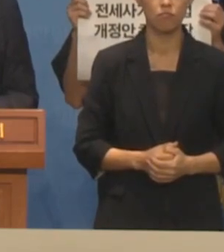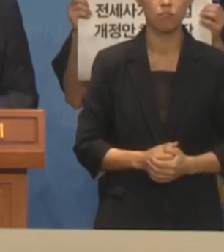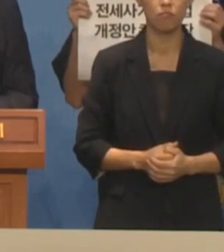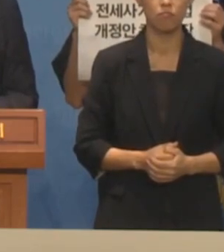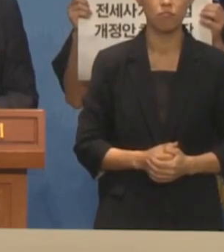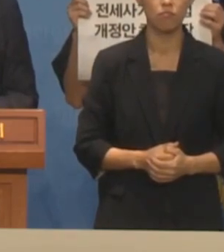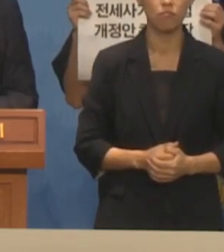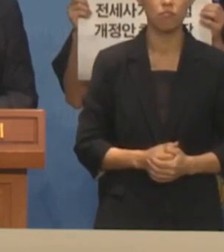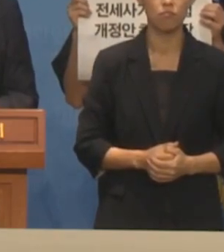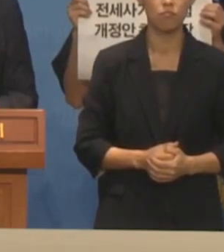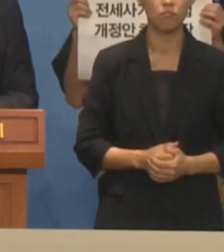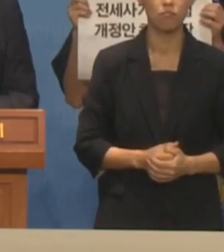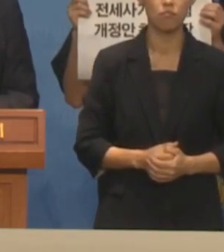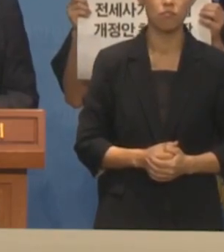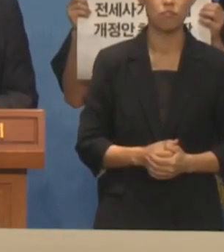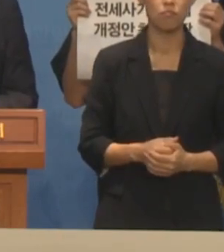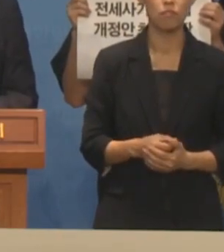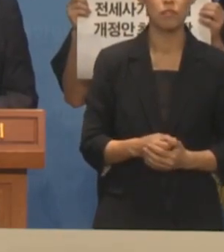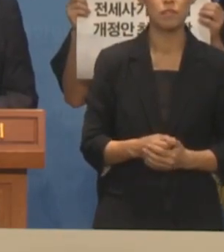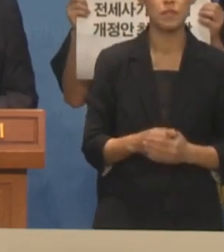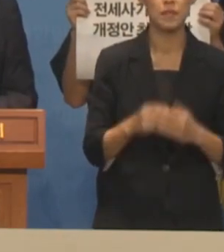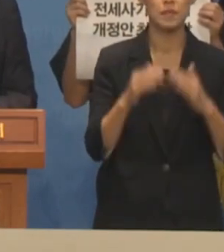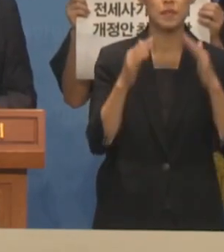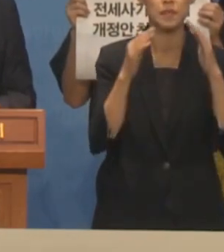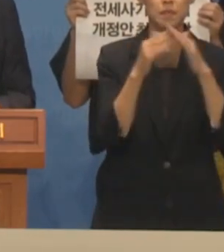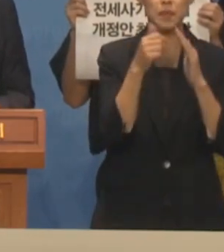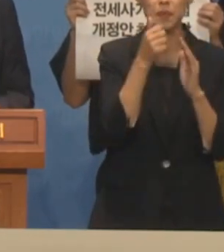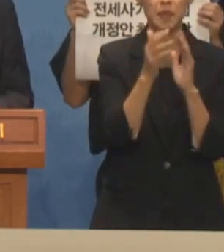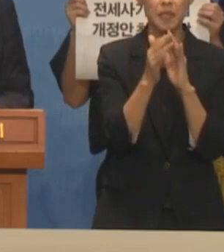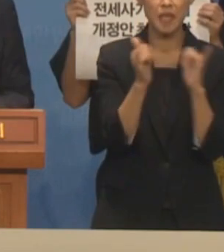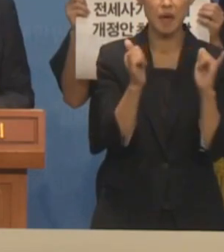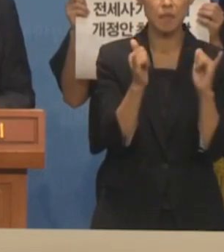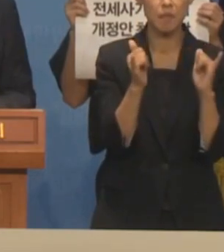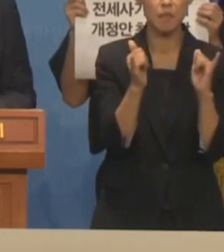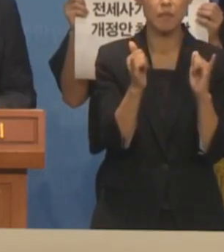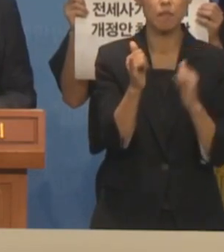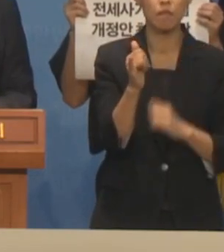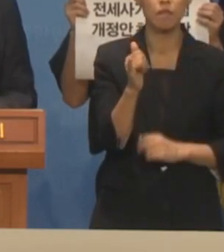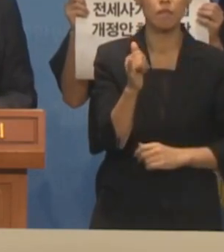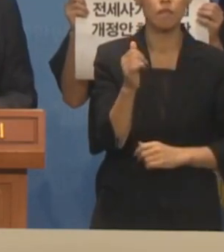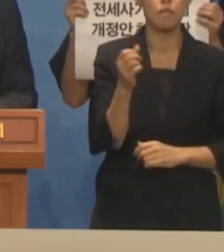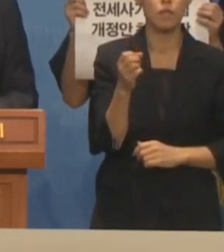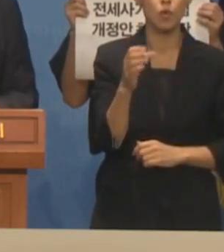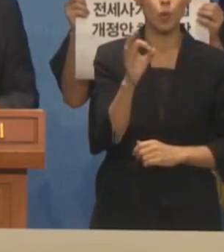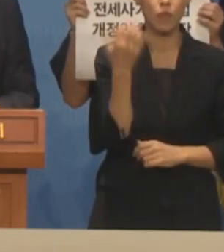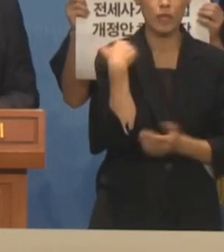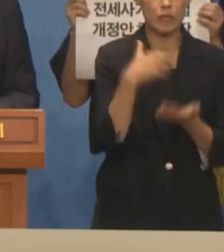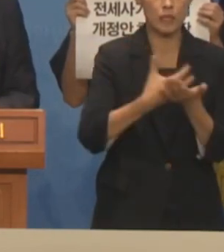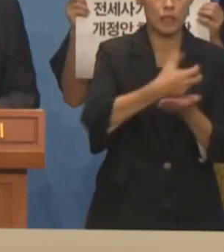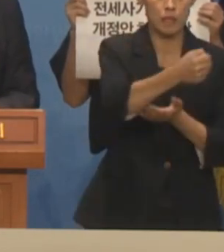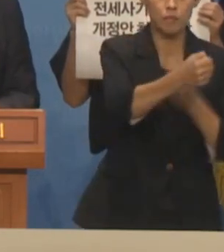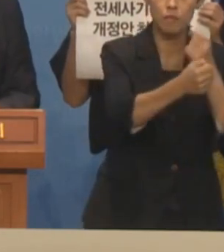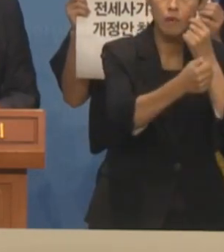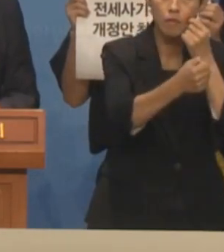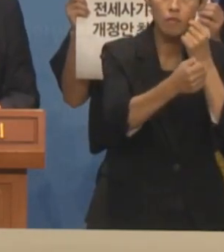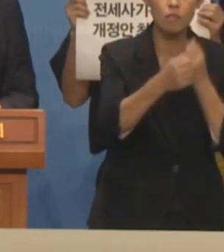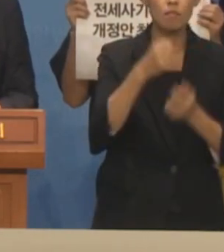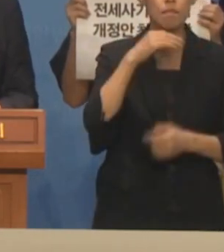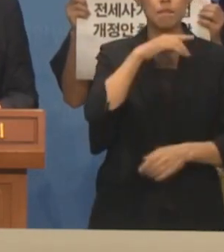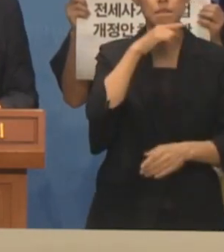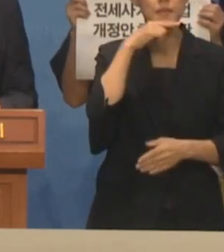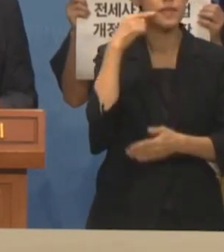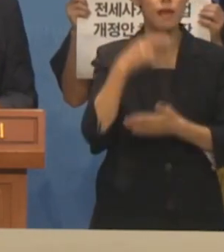결국은 임대 사업자가 1억이 넘는 전세 보증금들을 대부분 반환하지 이제 못하게 되다 보니까 전세 사기 피해들이